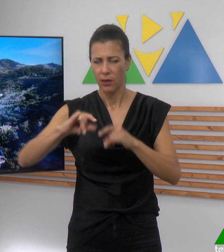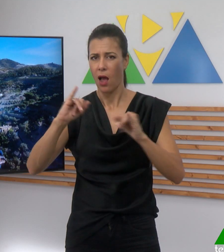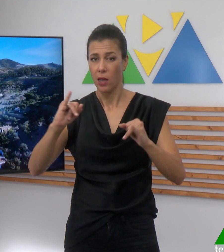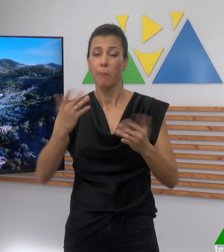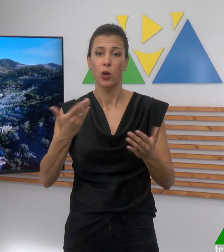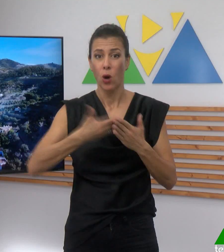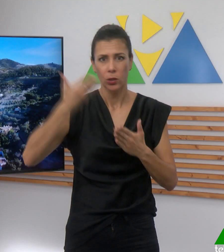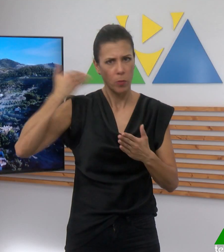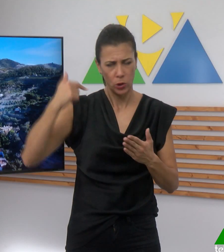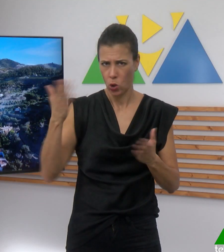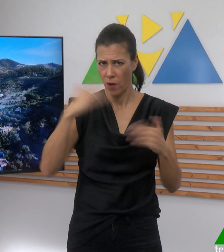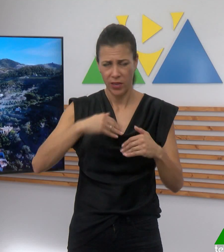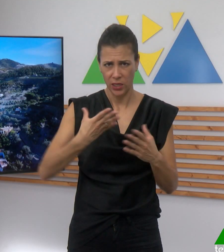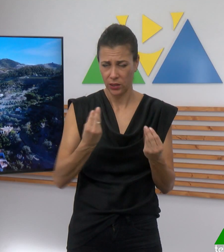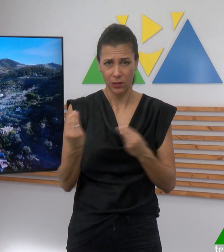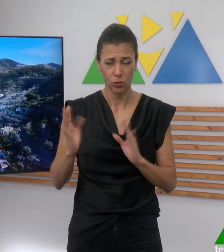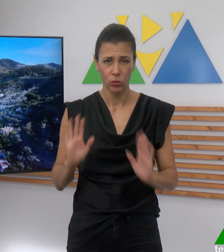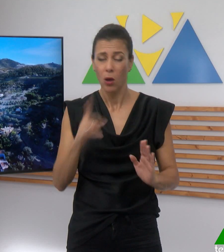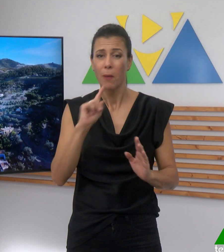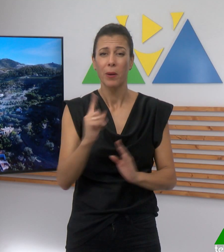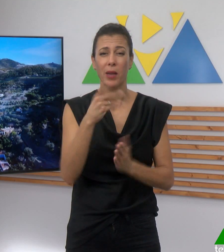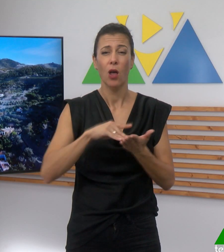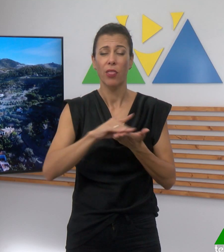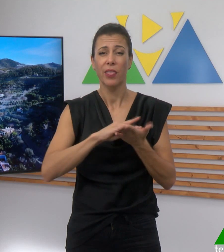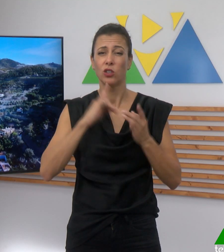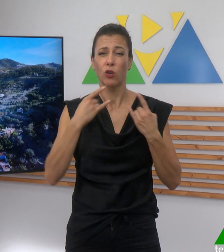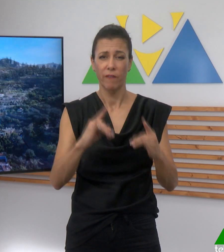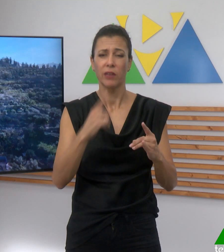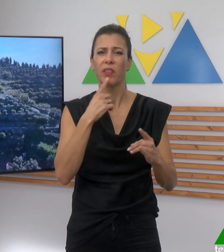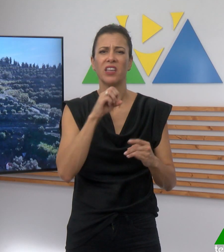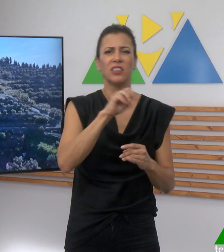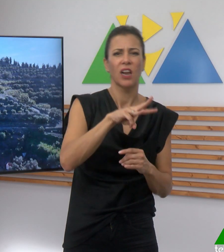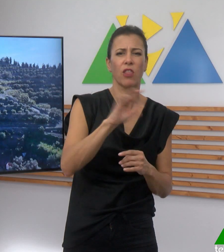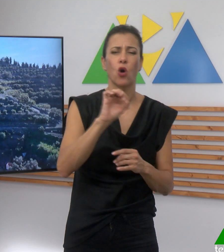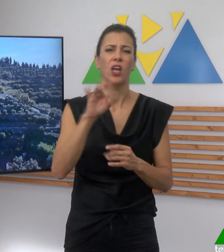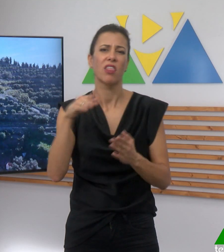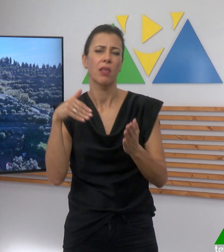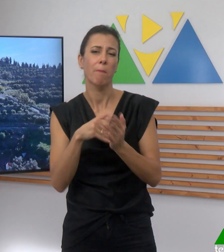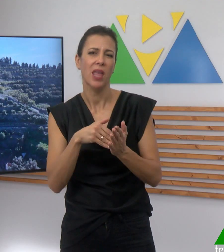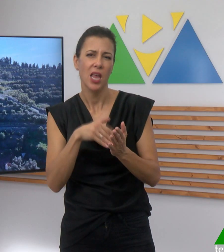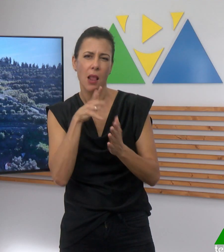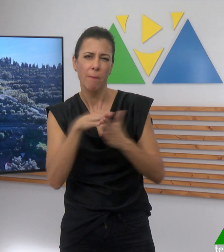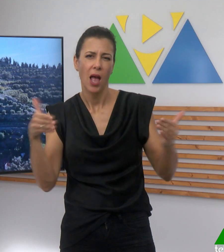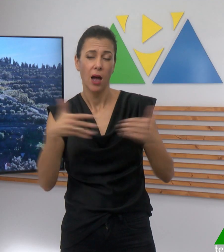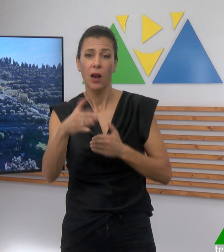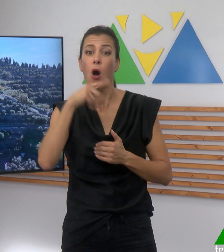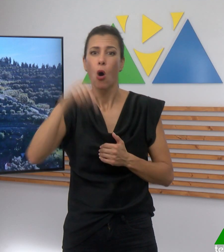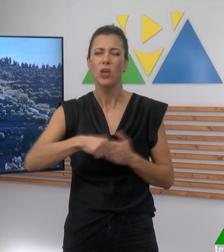decir la primera vez que hay datos de la Vega motrices que tiene entre 13 y 15000 marjales hoy tiene 60 y tantos mil marjales